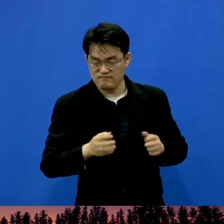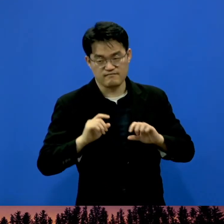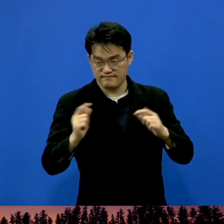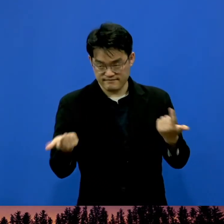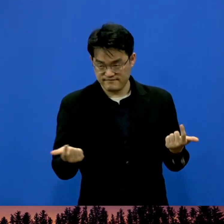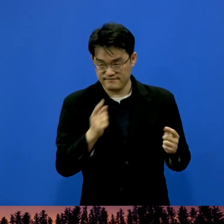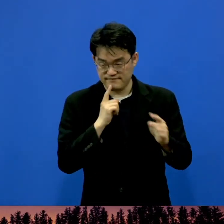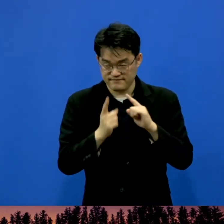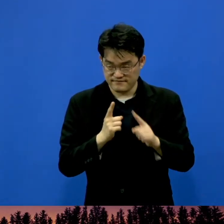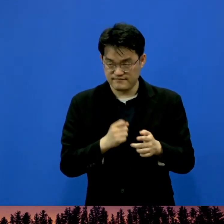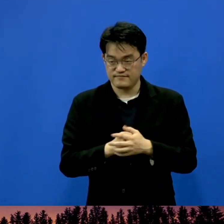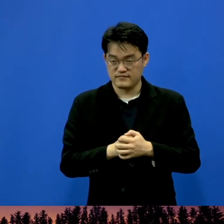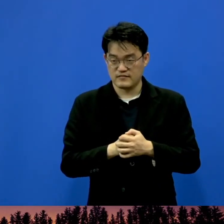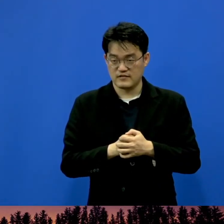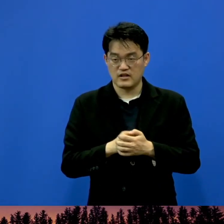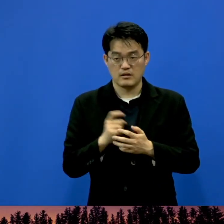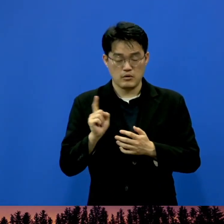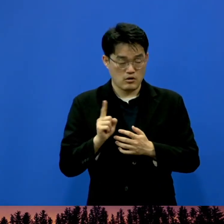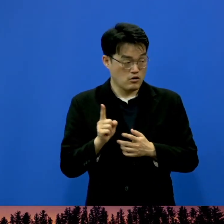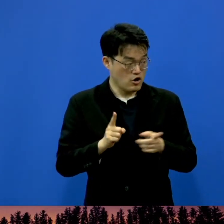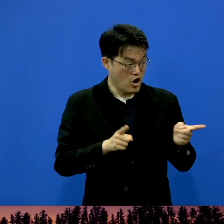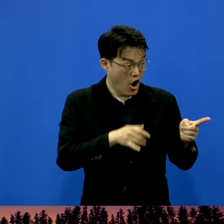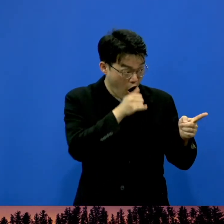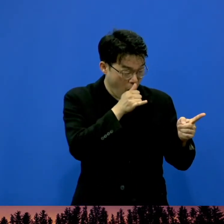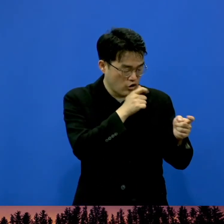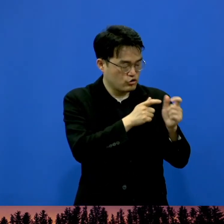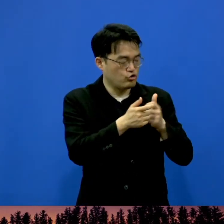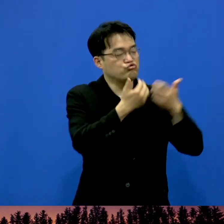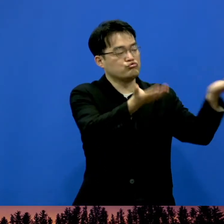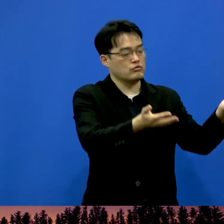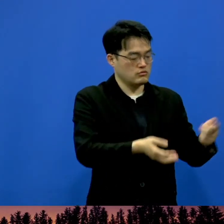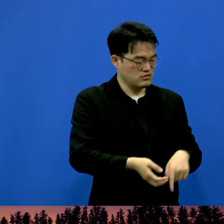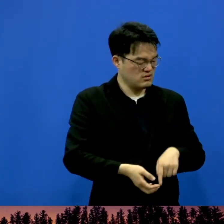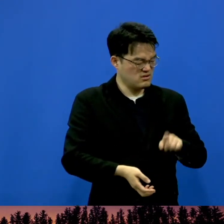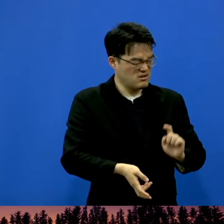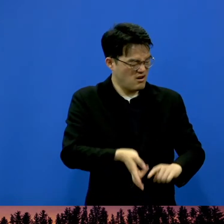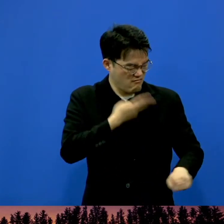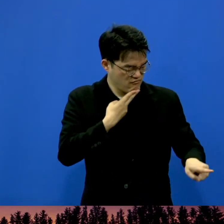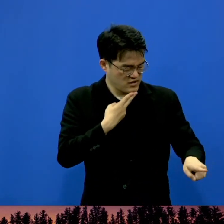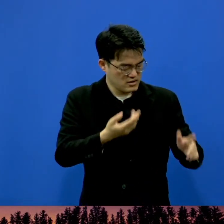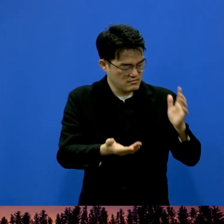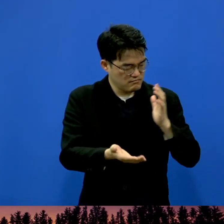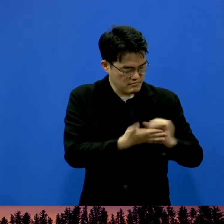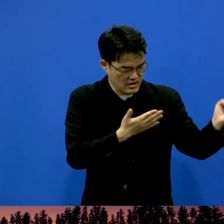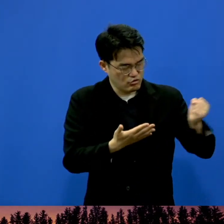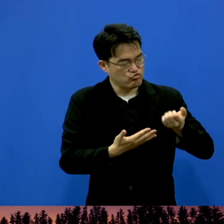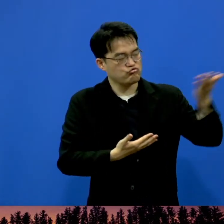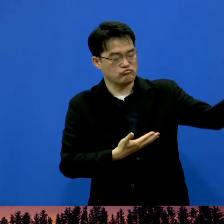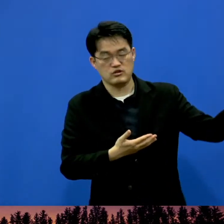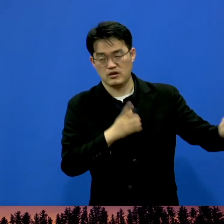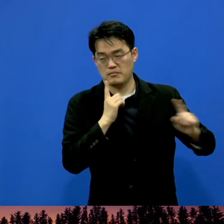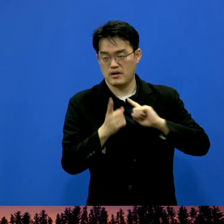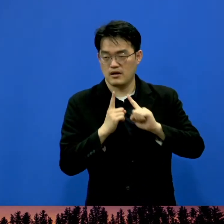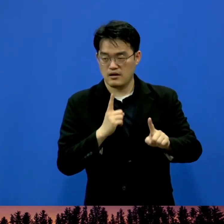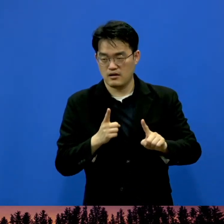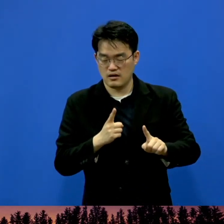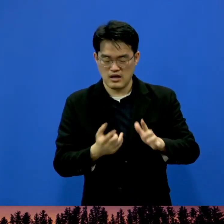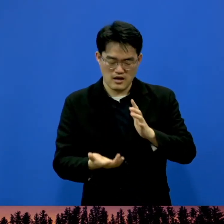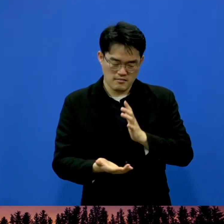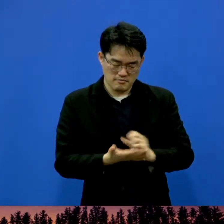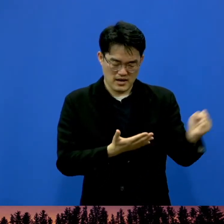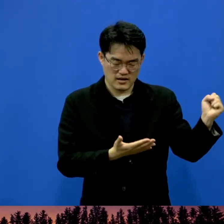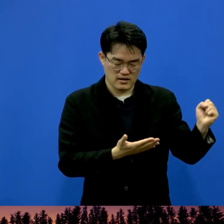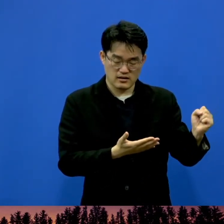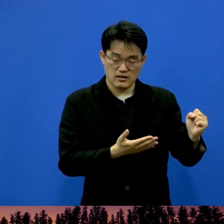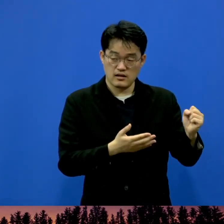받아 풍족하게 되고 없는 자는 그 있는 것까지 빼앗기리라. 이 뺏긴다라는 이 말이